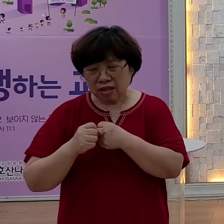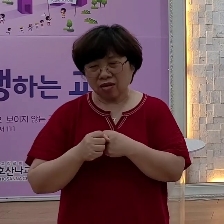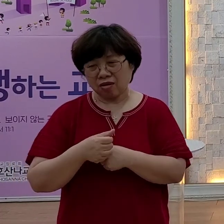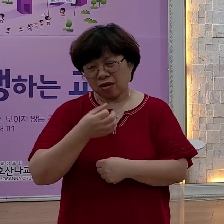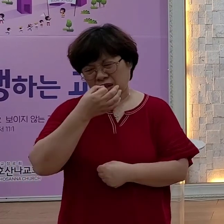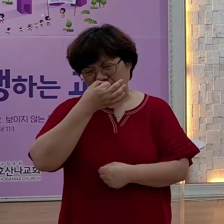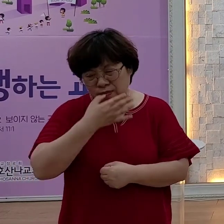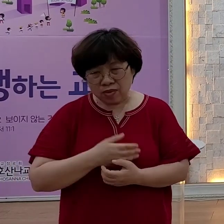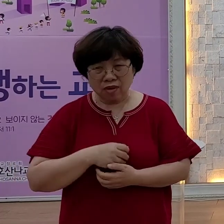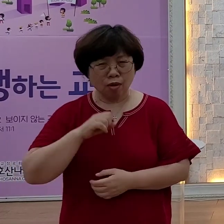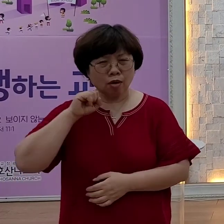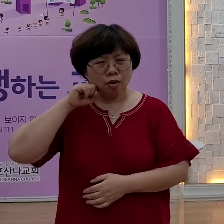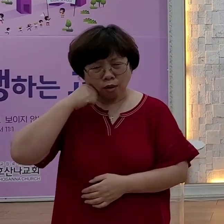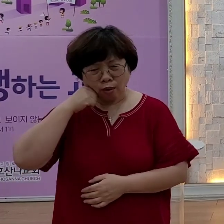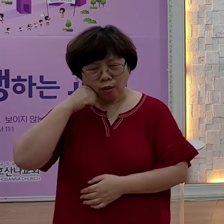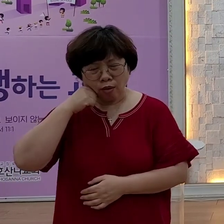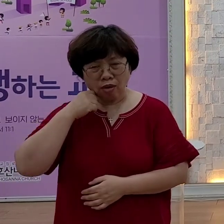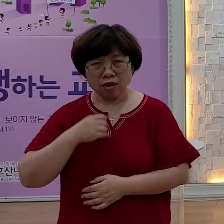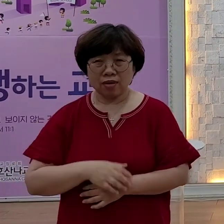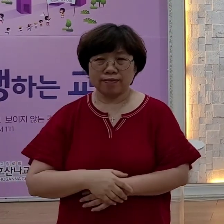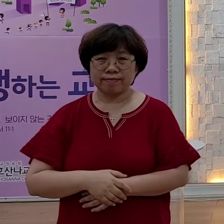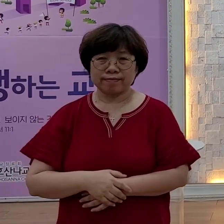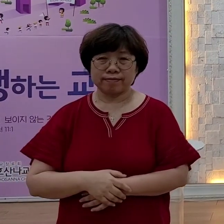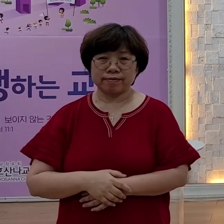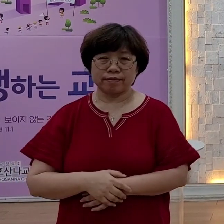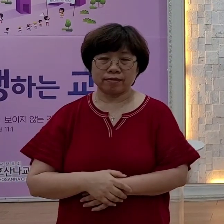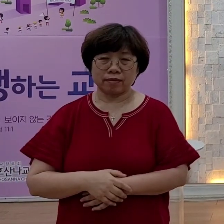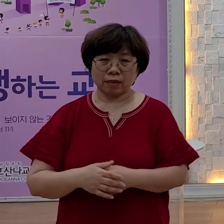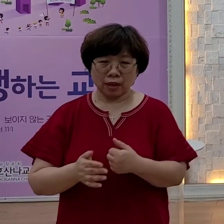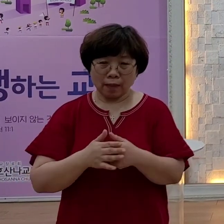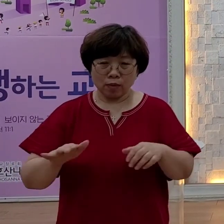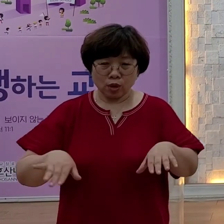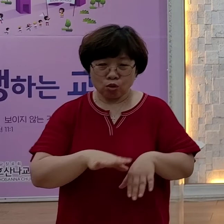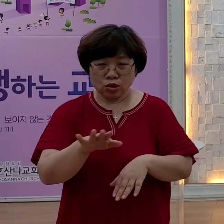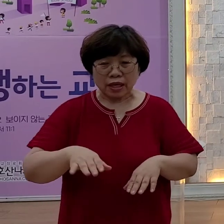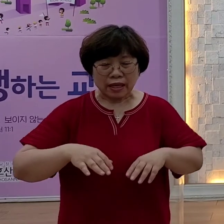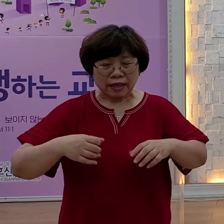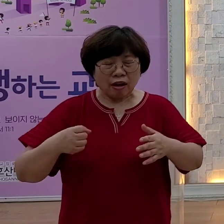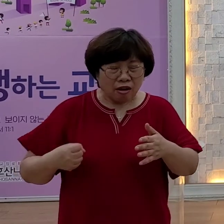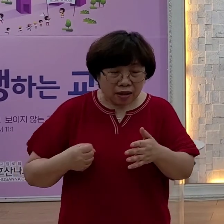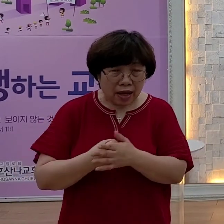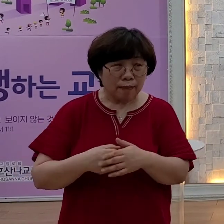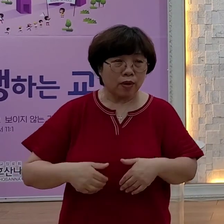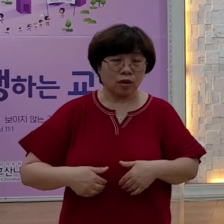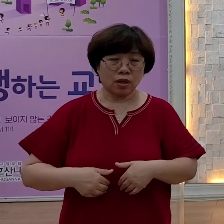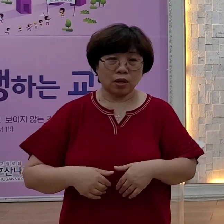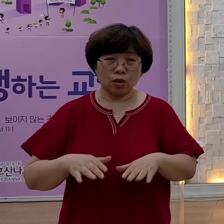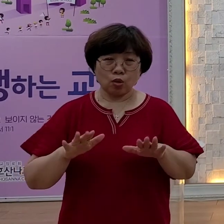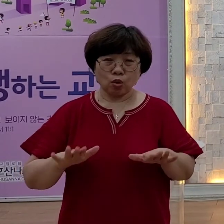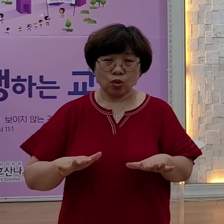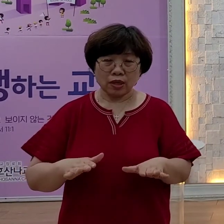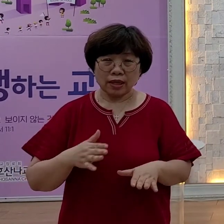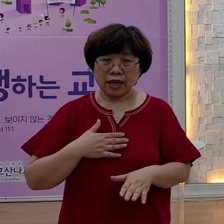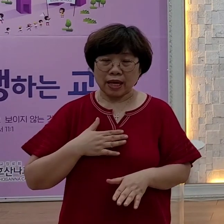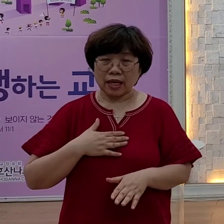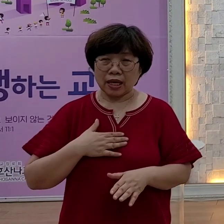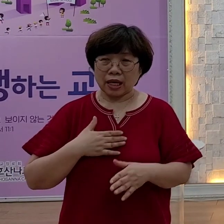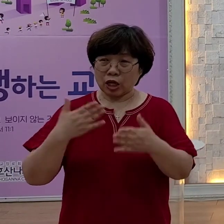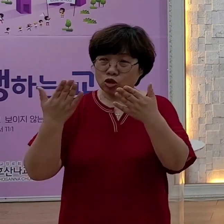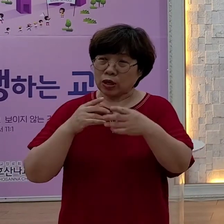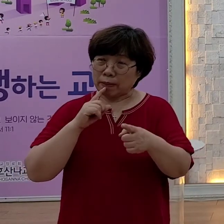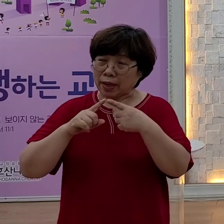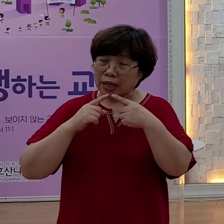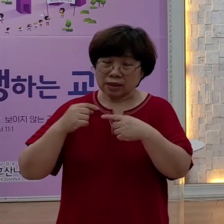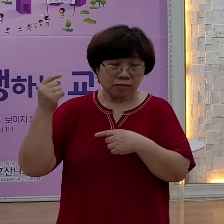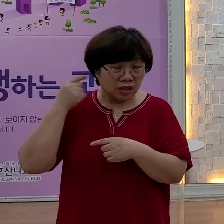모릅니다. 그래서 오늘 우리가 결단해야 돼요. 오늘 나에게 주신 이 말씀이 들렸습니까? 그러면